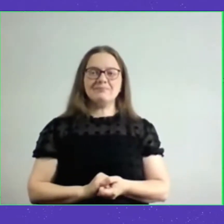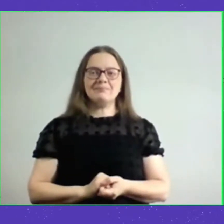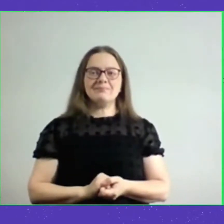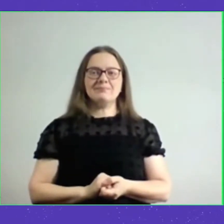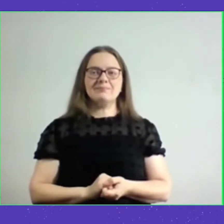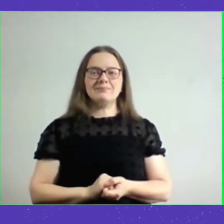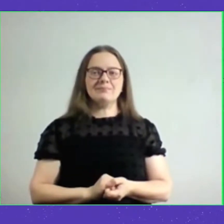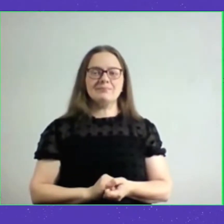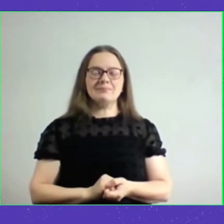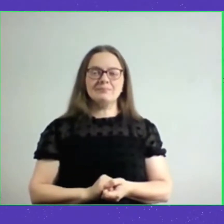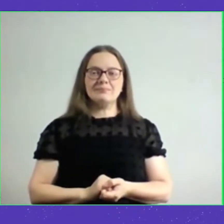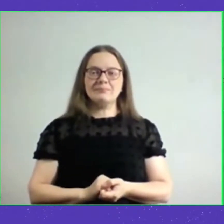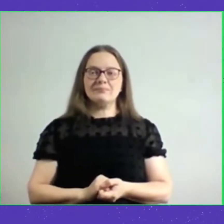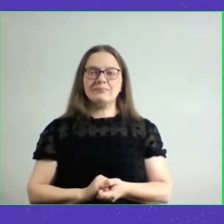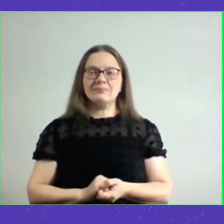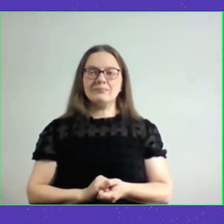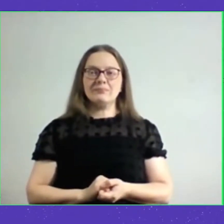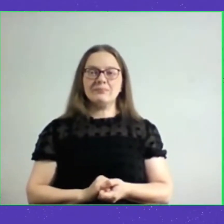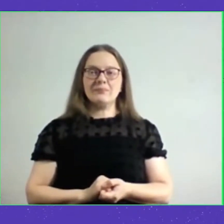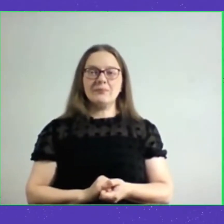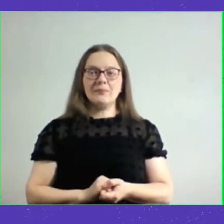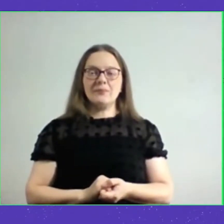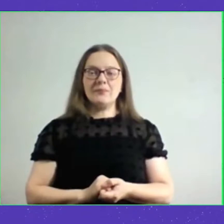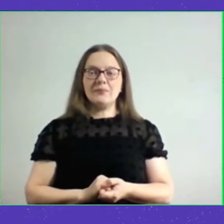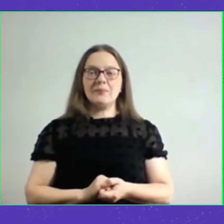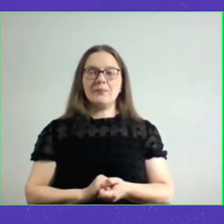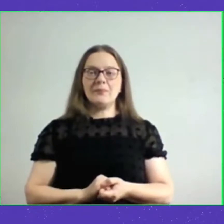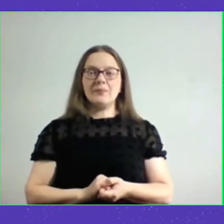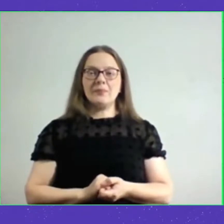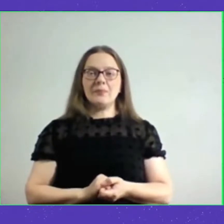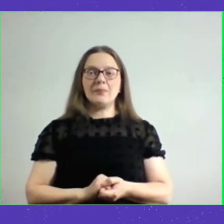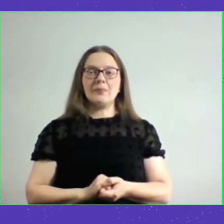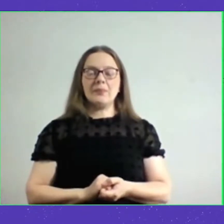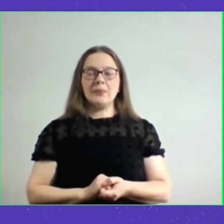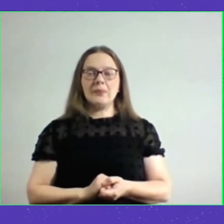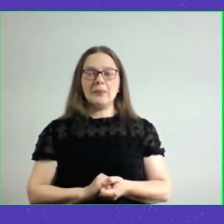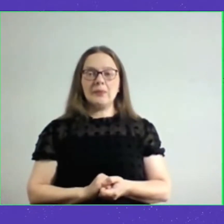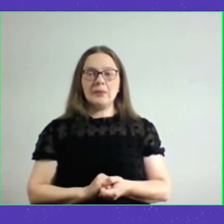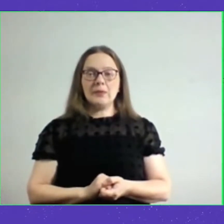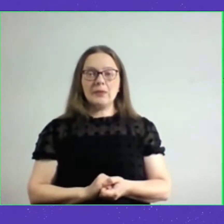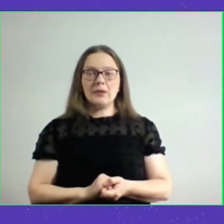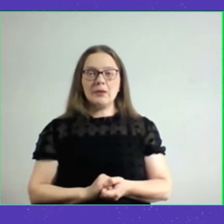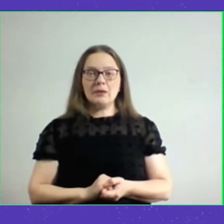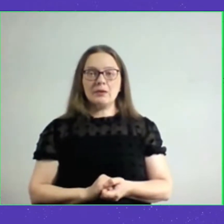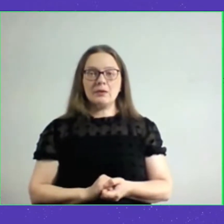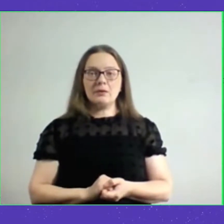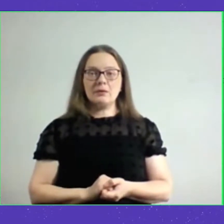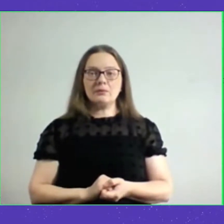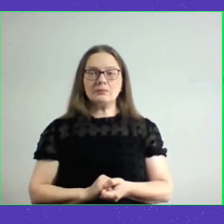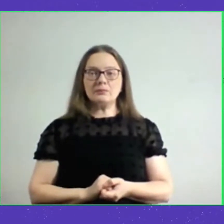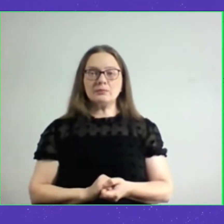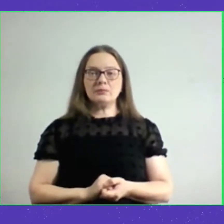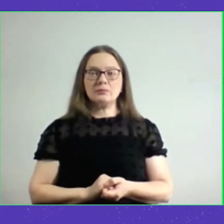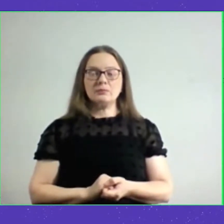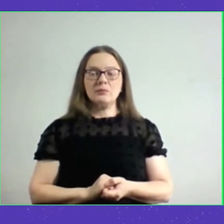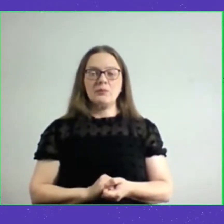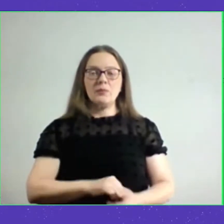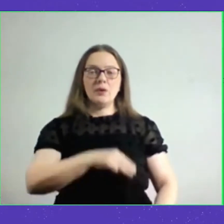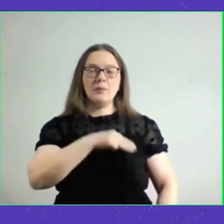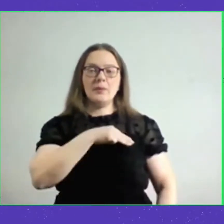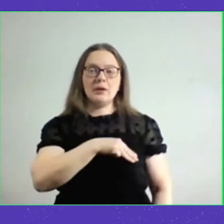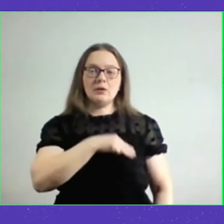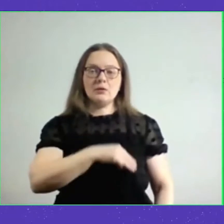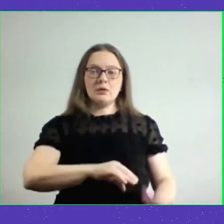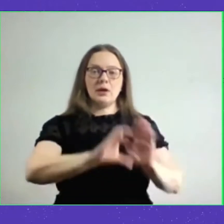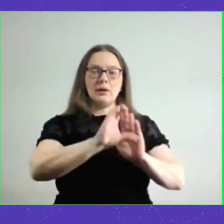Muito bem. Aí, Entrando em Mateus capítulo 5, ali no final do